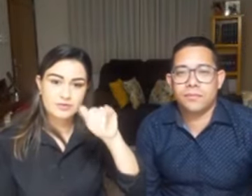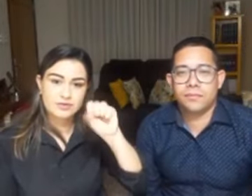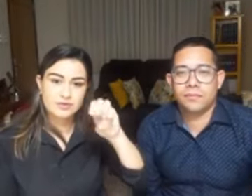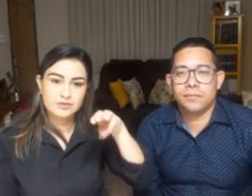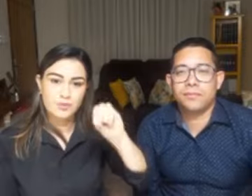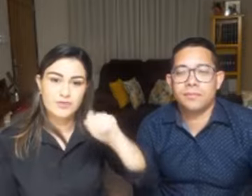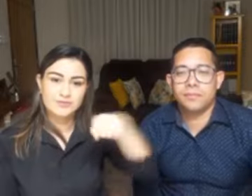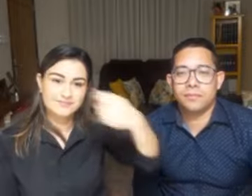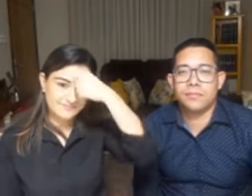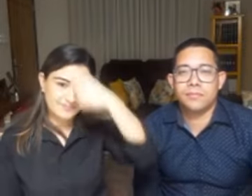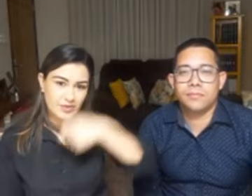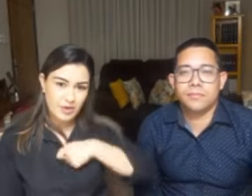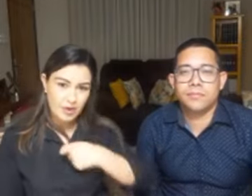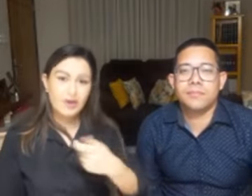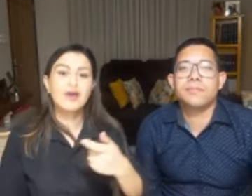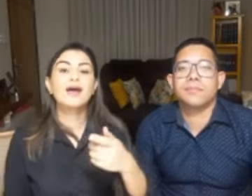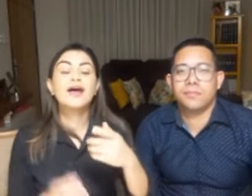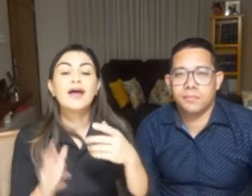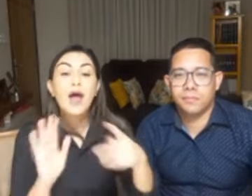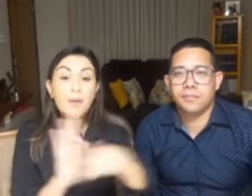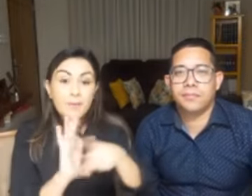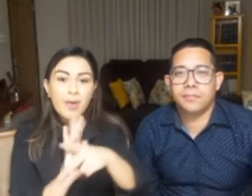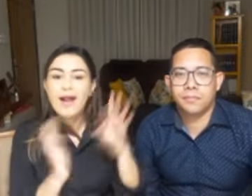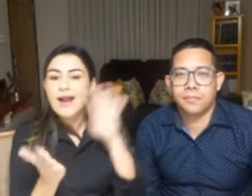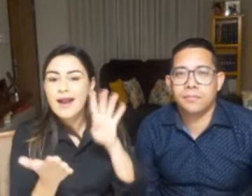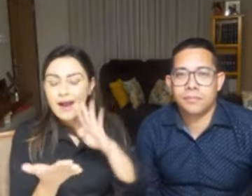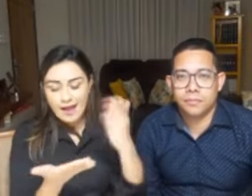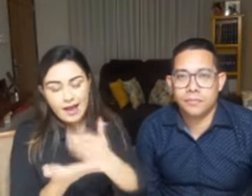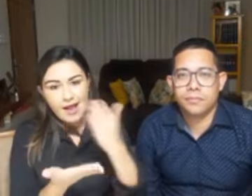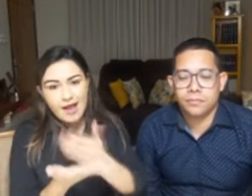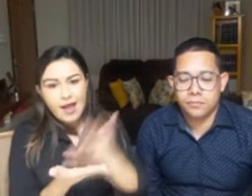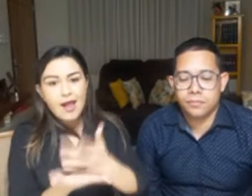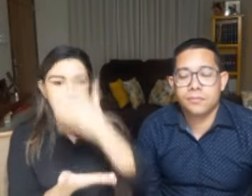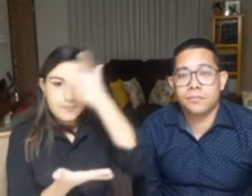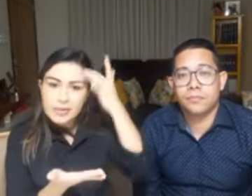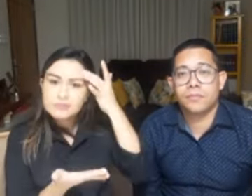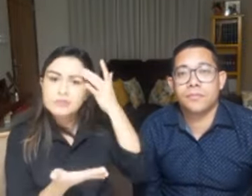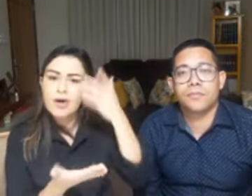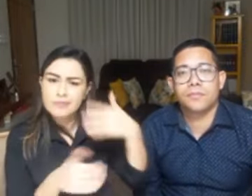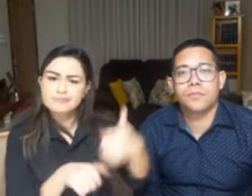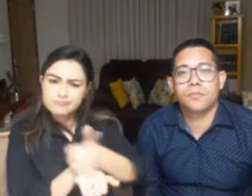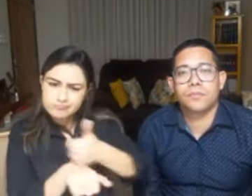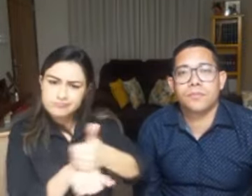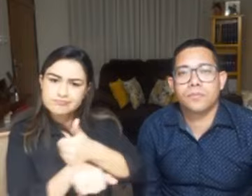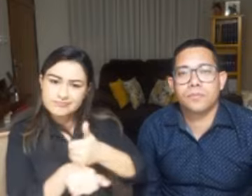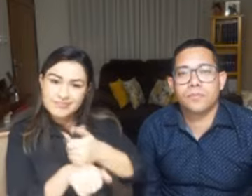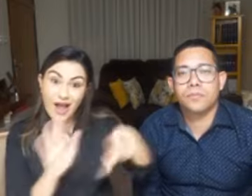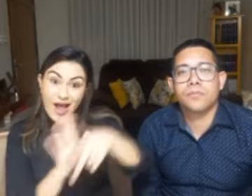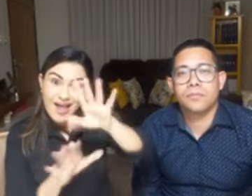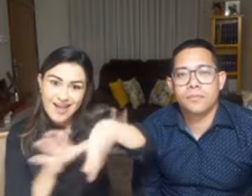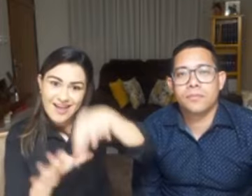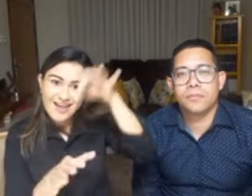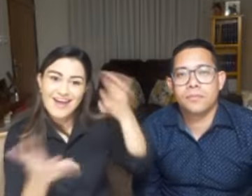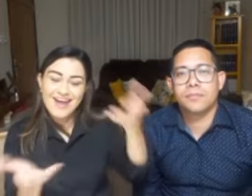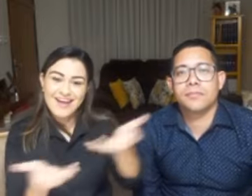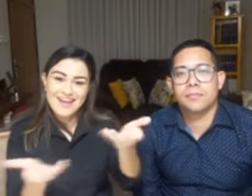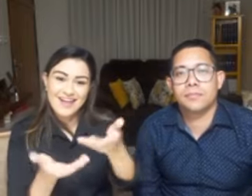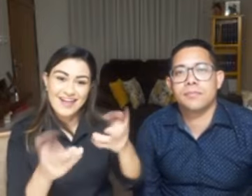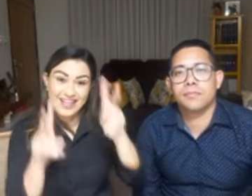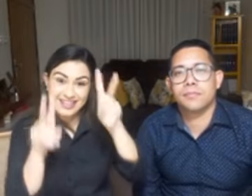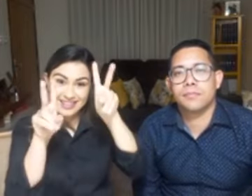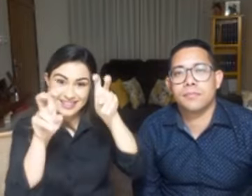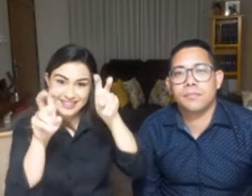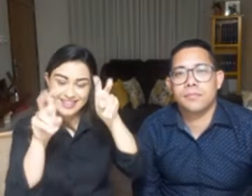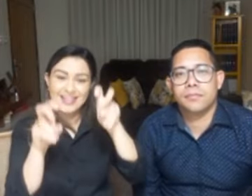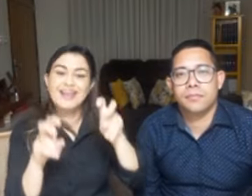livro muito legal, escrito por pessoas muito competentes também na área. E vamos sortear, tá? O livro Autismo. E vamos